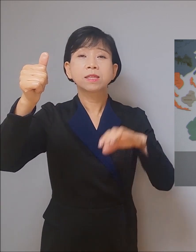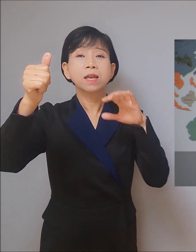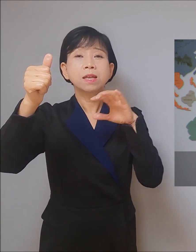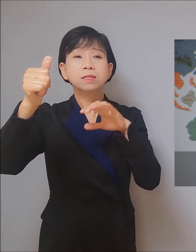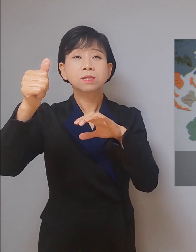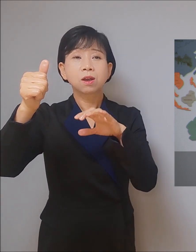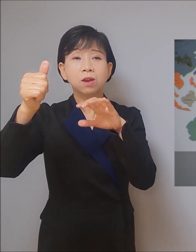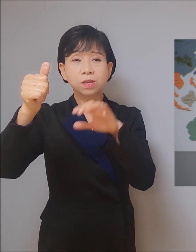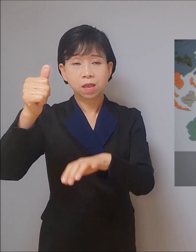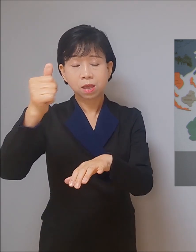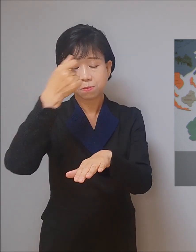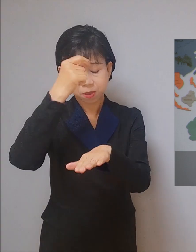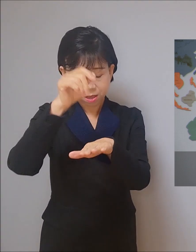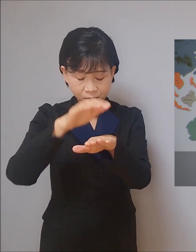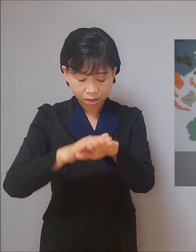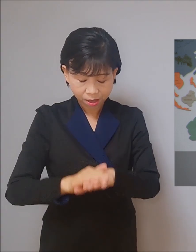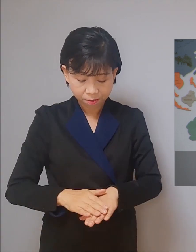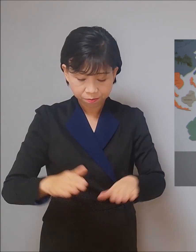주 앞에서